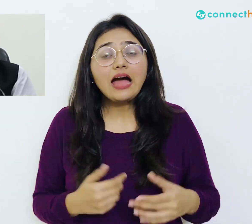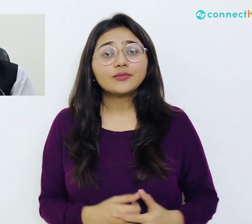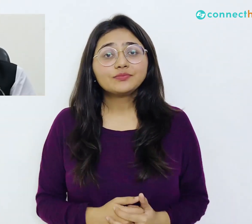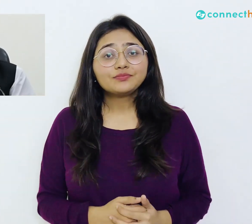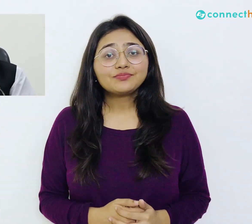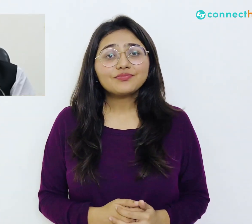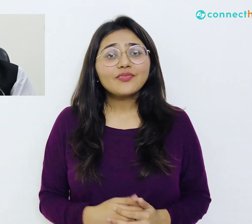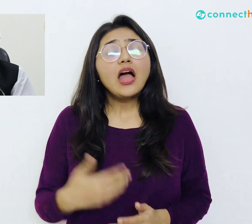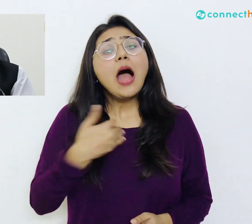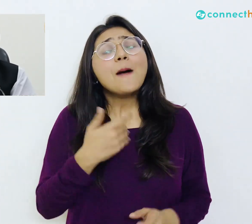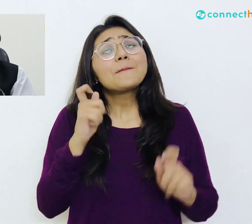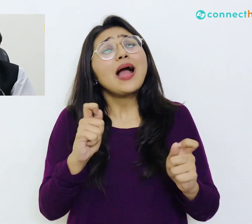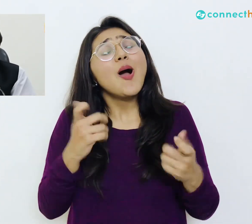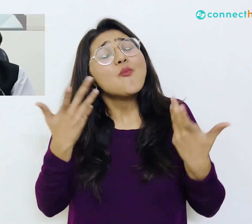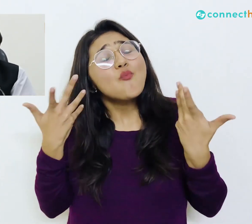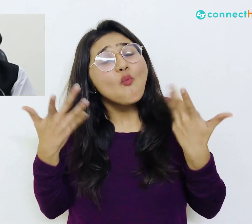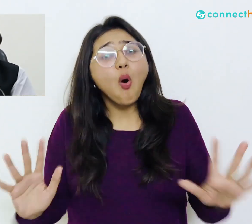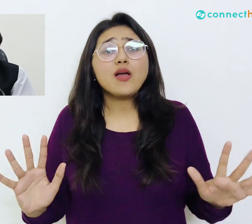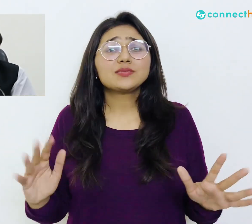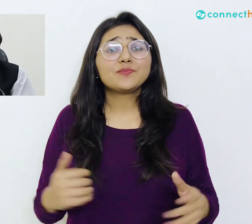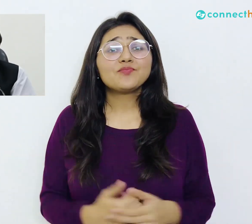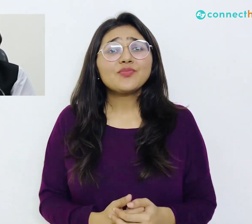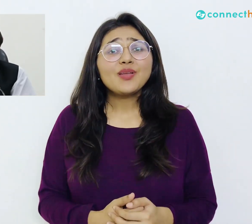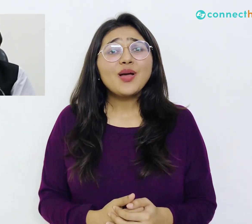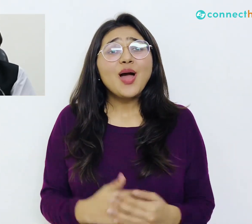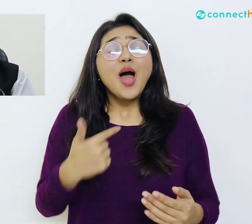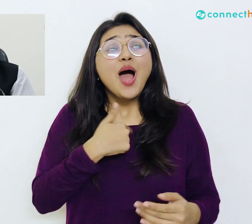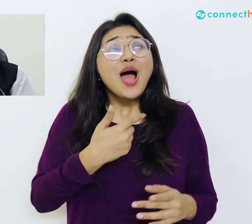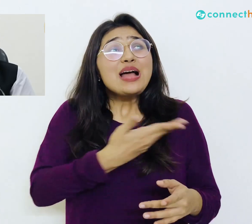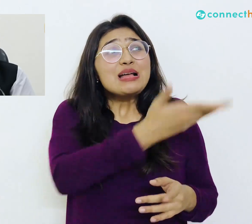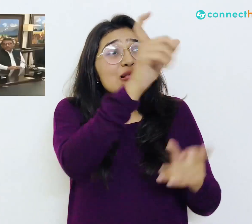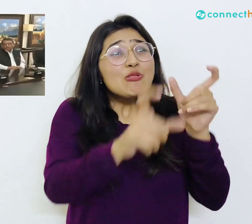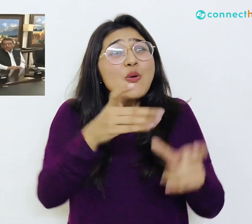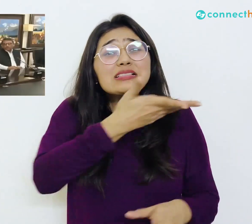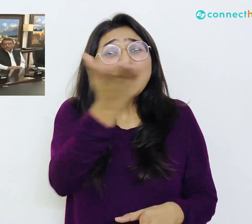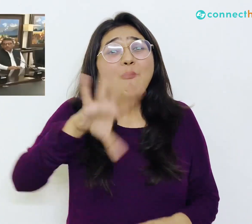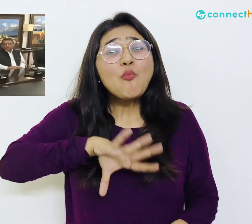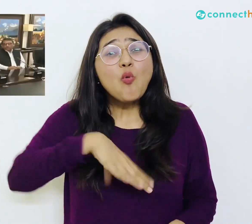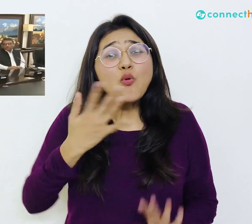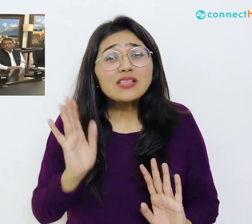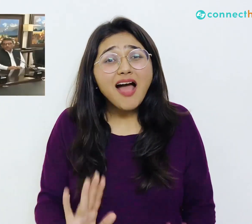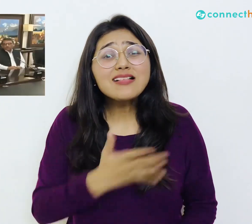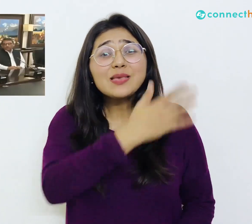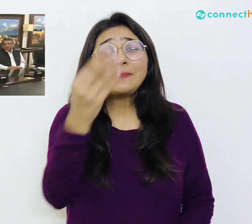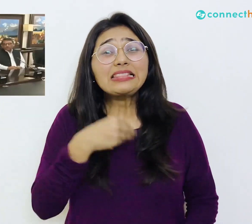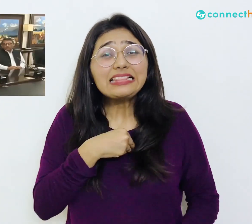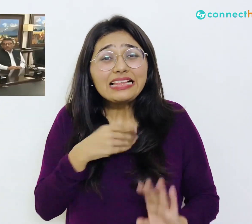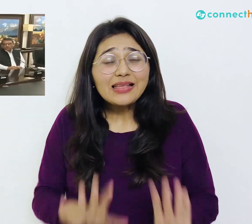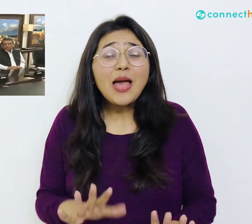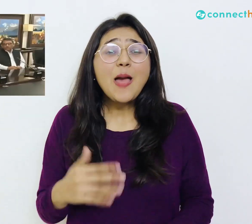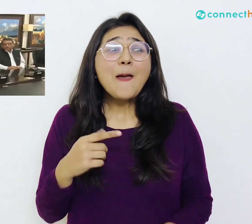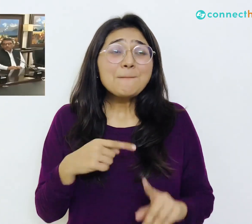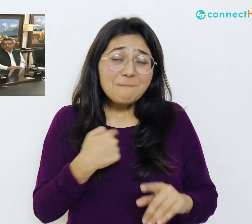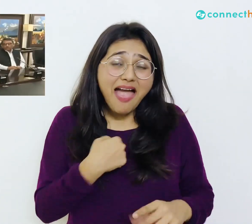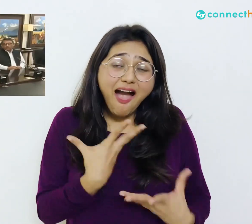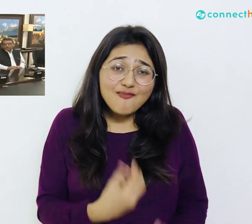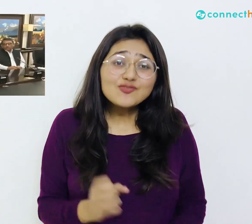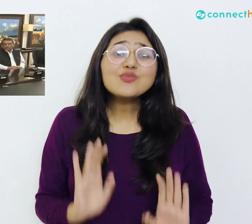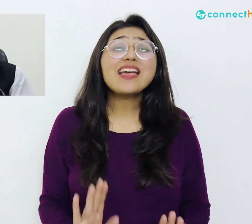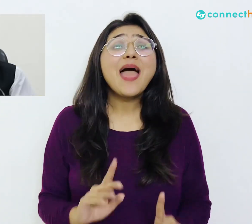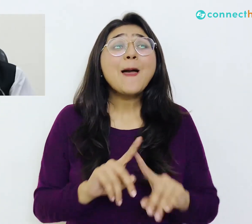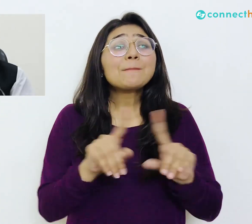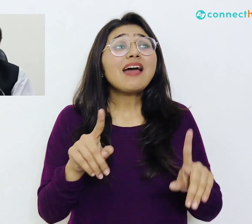پھر ہم جو بھی رجسٹر ہوں گے نام، ان کو اسی طرح ہم ایک